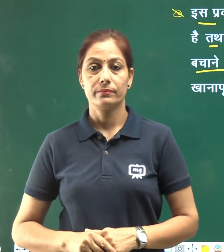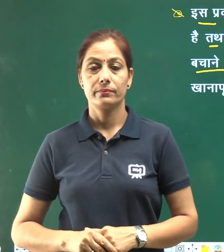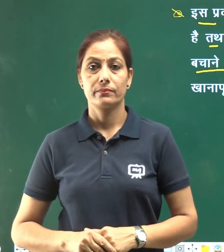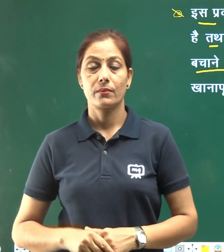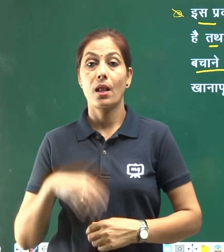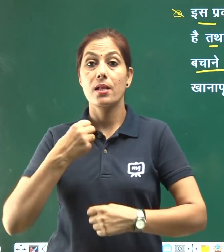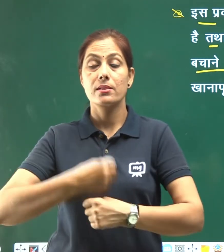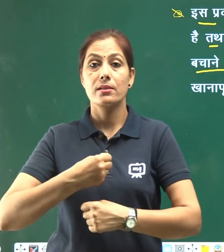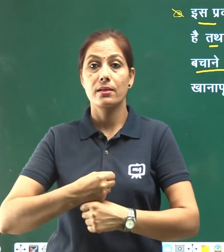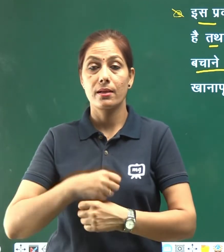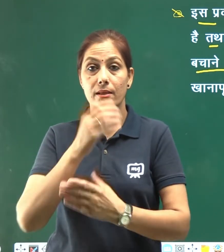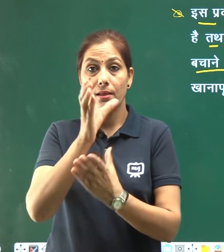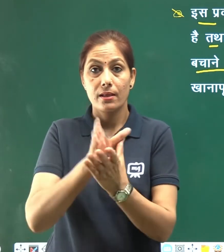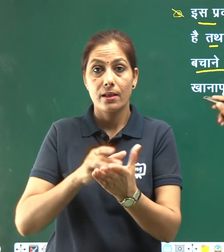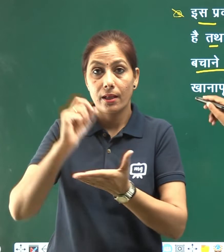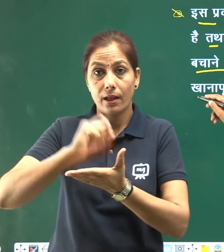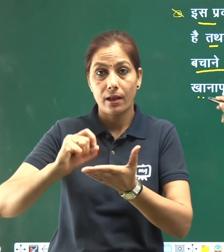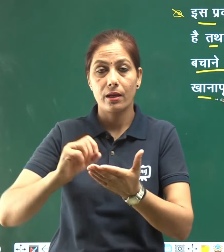सरकारी खाना पूर्ति